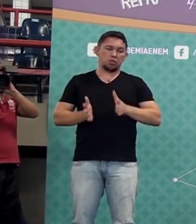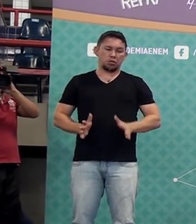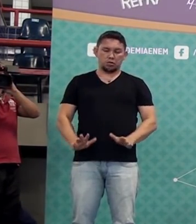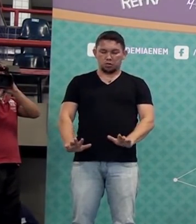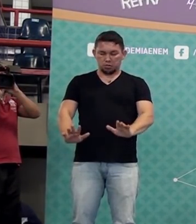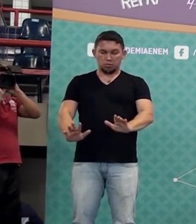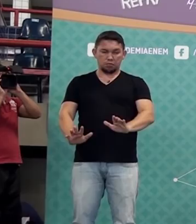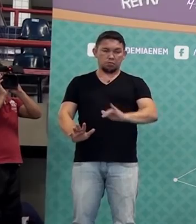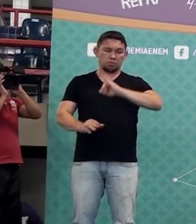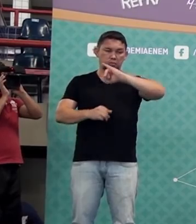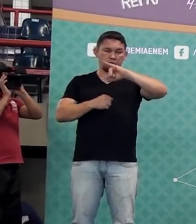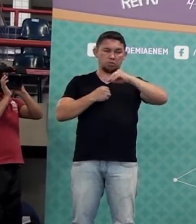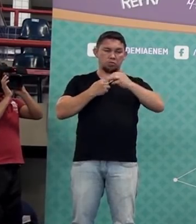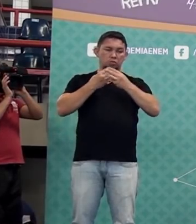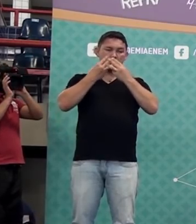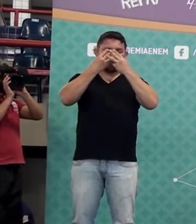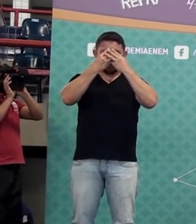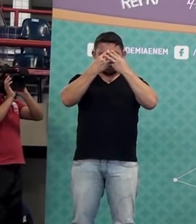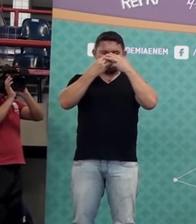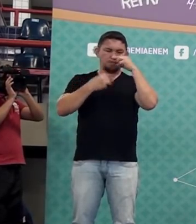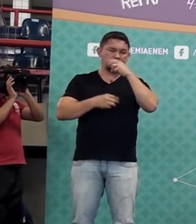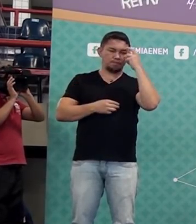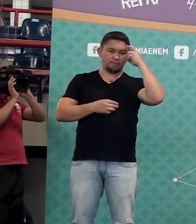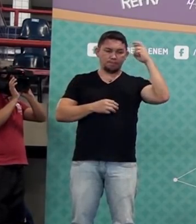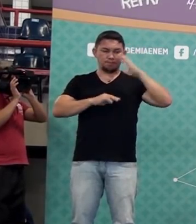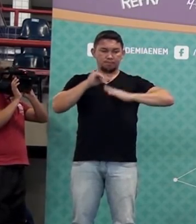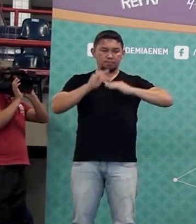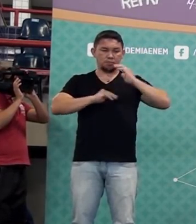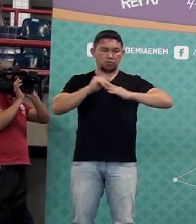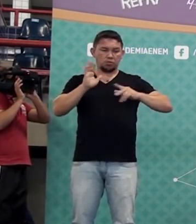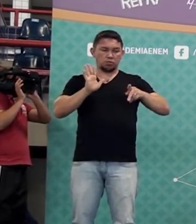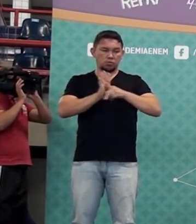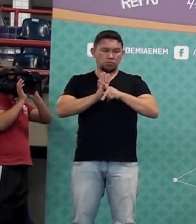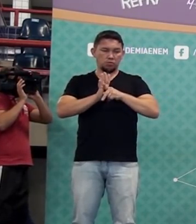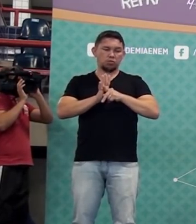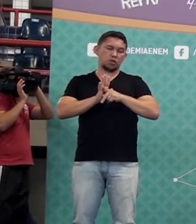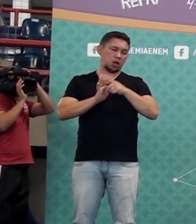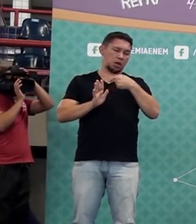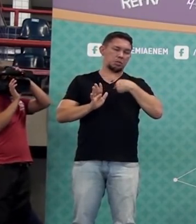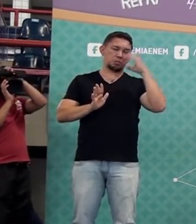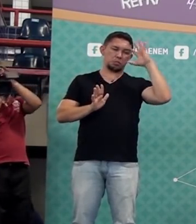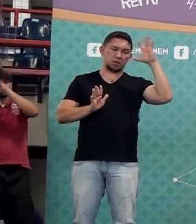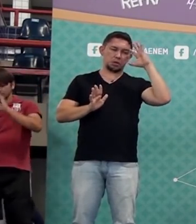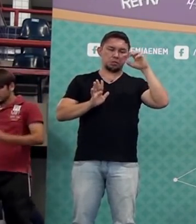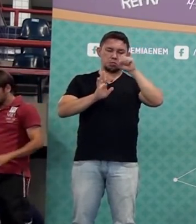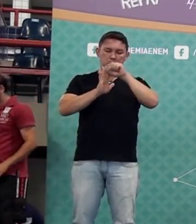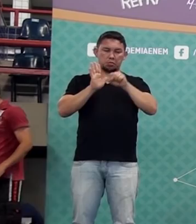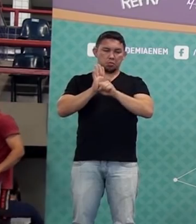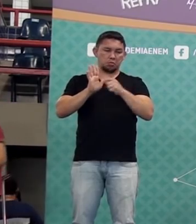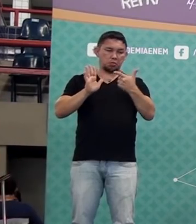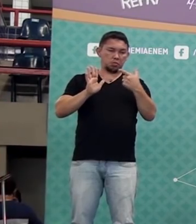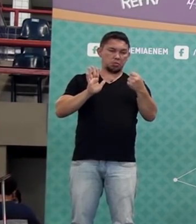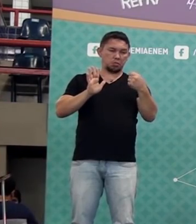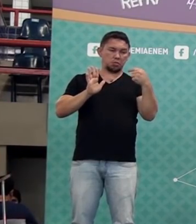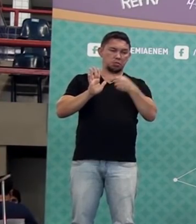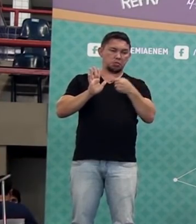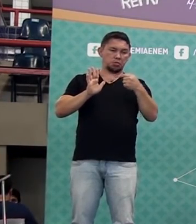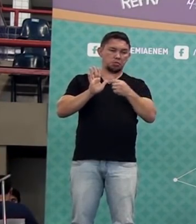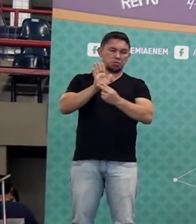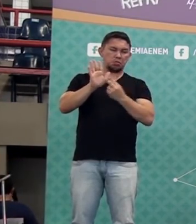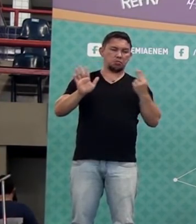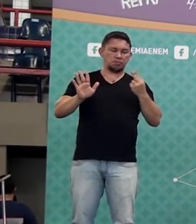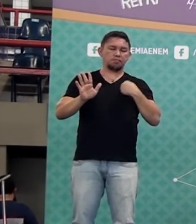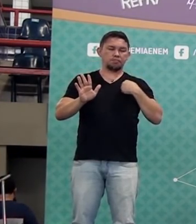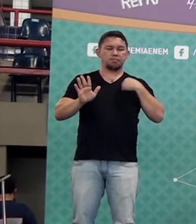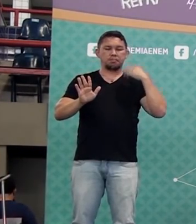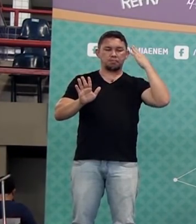judia extraordinária, intelectual, uma das grandes pensadoras do século XX, alguns dizem que a mais significativa do século